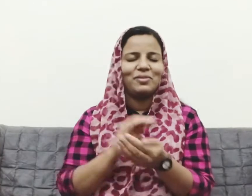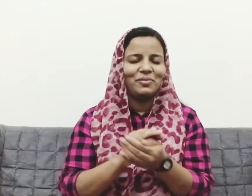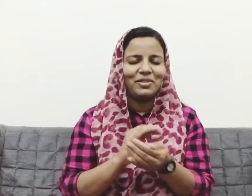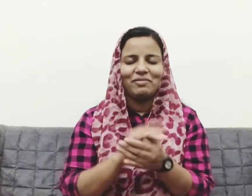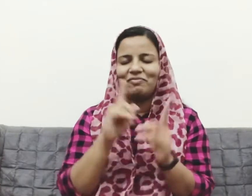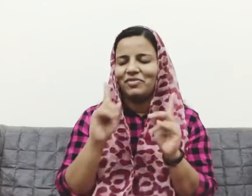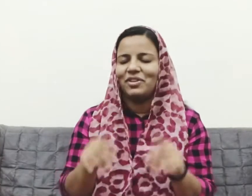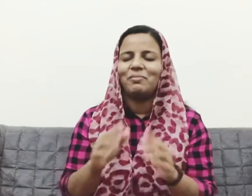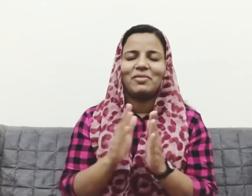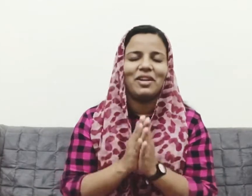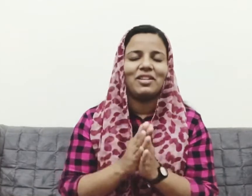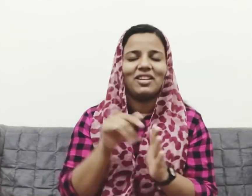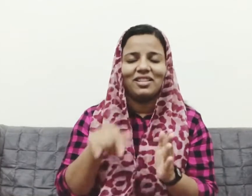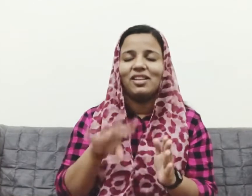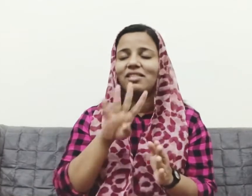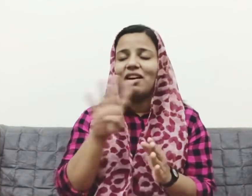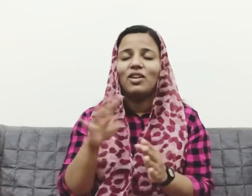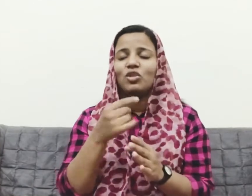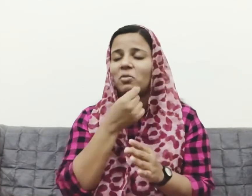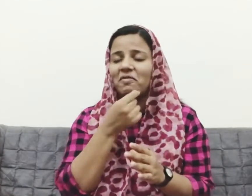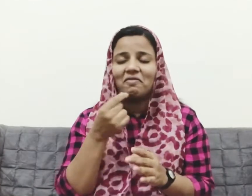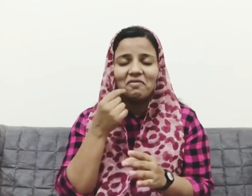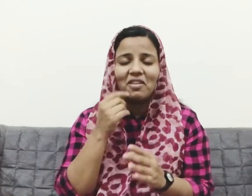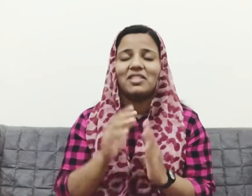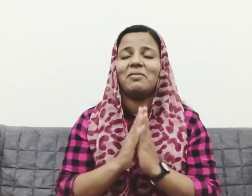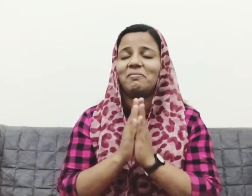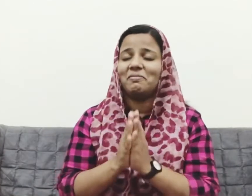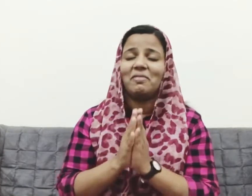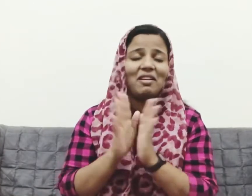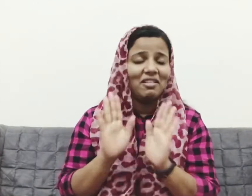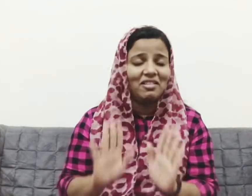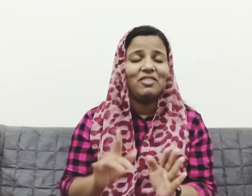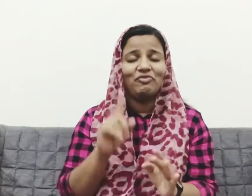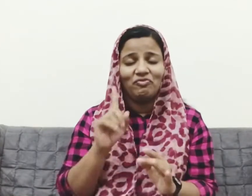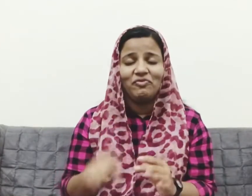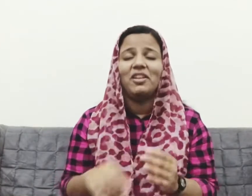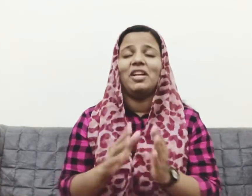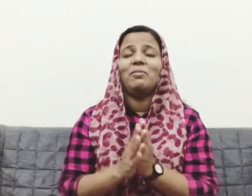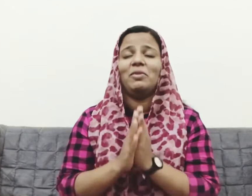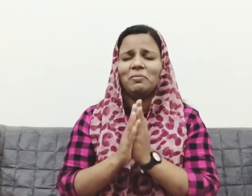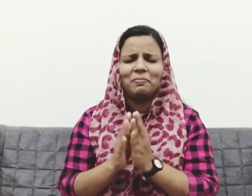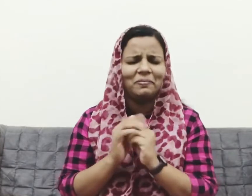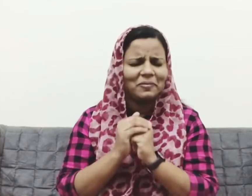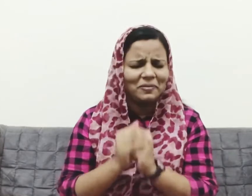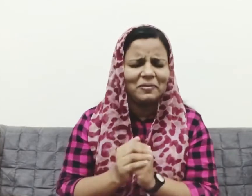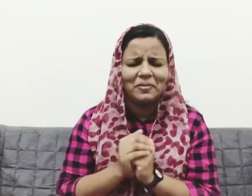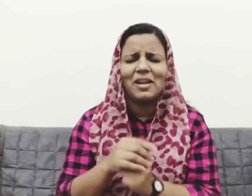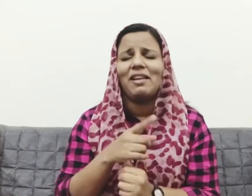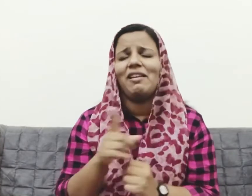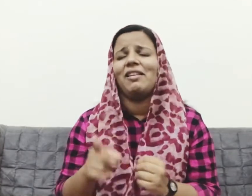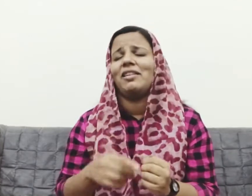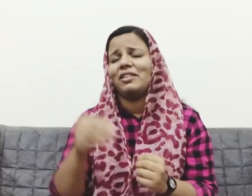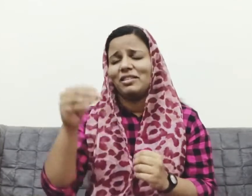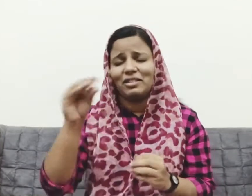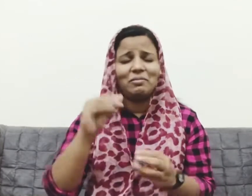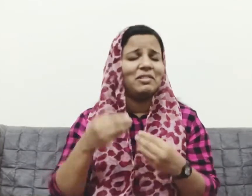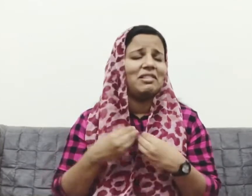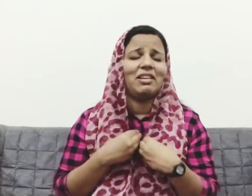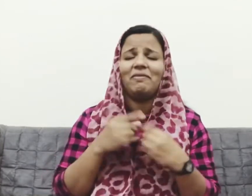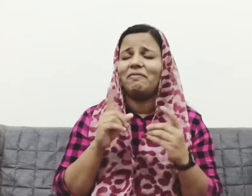പ്രാർത്ഥിക്കുന്നു. കർത്താവ് ഇന്ന് നാലാമത്തെ ദിവസമാണ്. പ്രാർത്ഥനയോടായിരിക്കാൻ, ഉപവാസത്തോടായിരിക്കാൻ, ആരാധനയോടായിരിക്കാൻ ഞങ്ങൾക്ക് കൃപ തരണം. വൈകിട്ടത്തെ